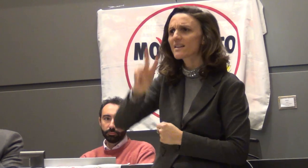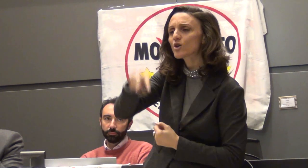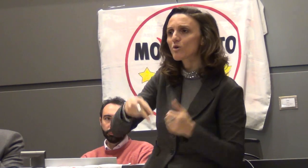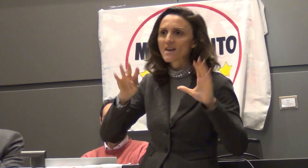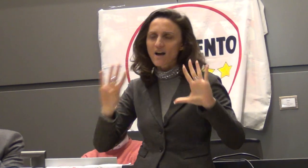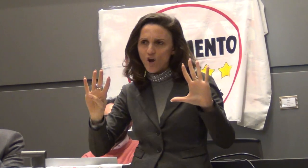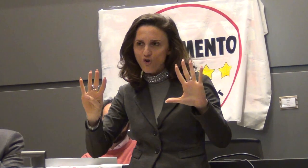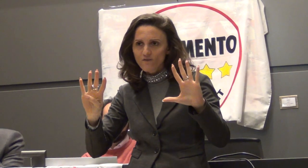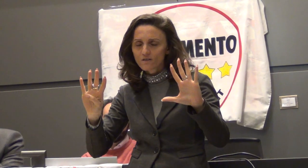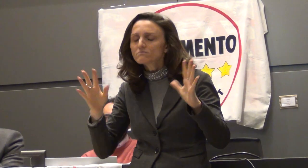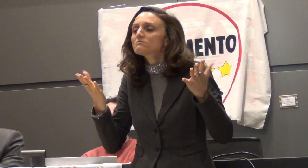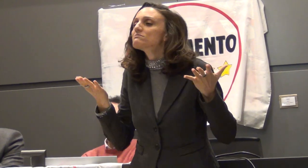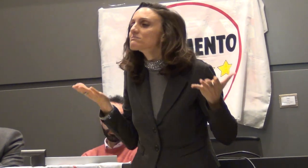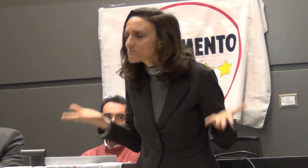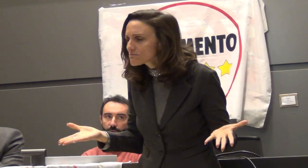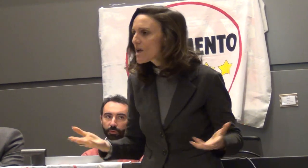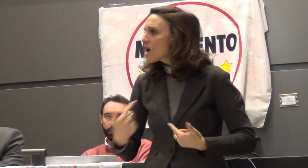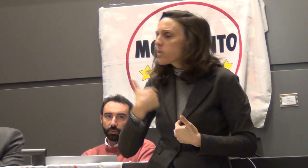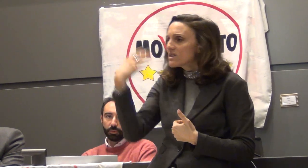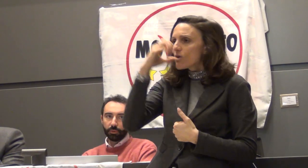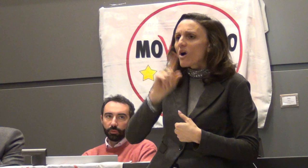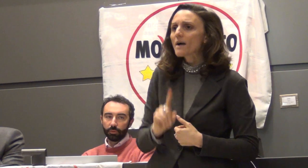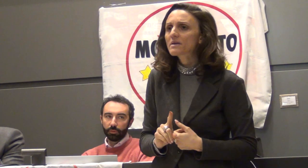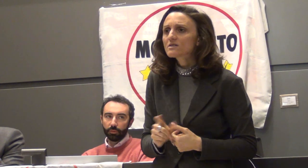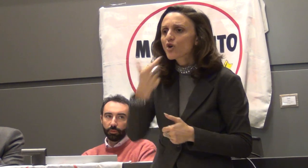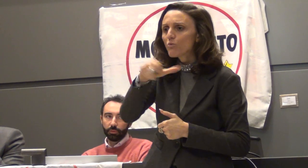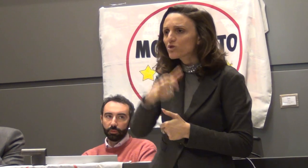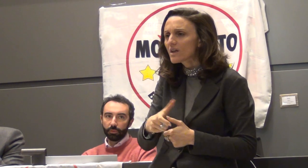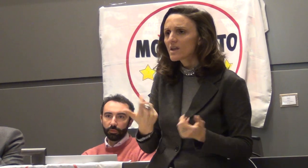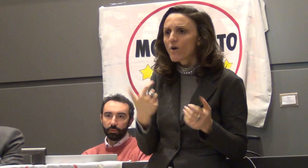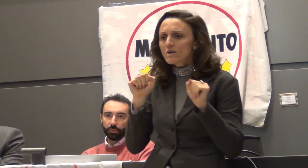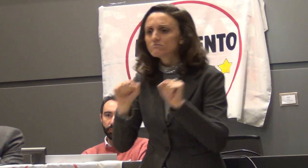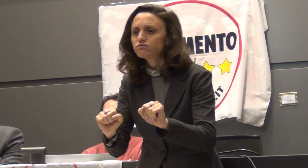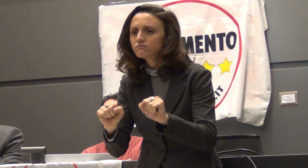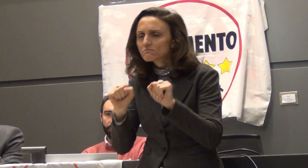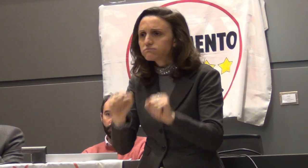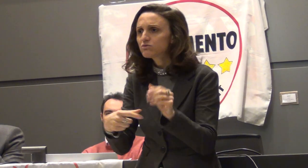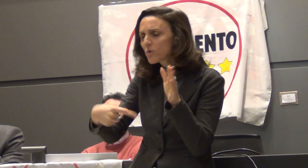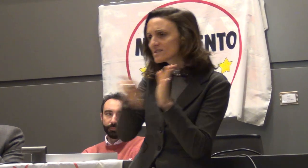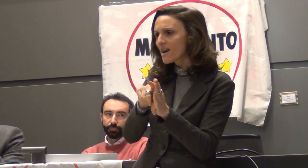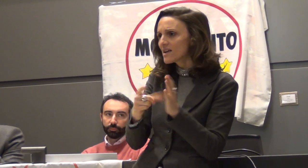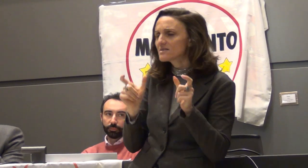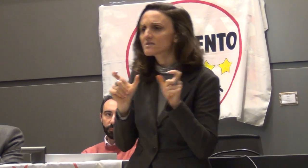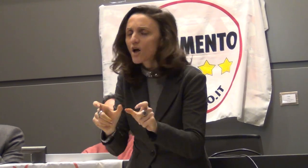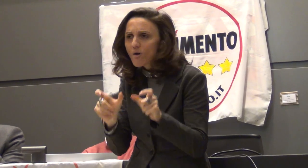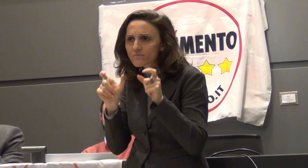e nel 2009 è stata approvata in Italia questa divulgazione e promozione della lingua dei segni e non capisco quindi perché viene